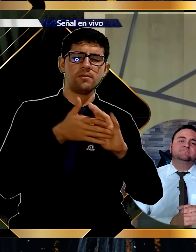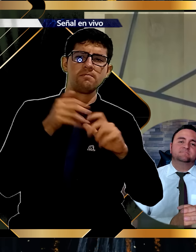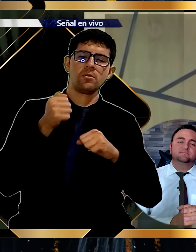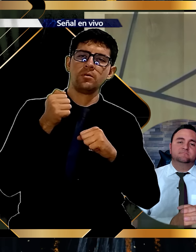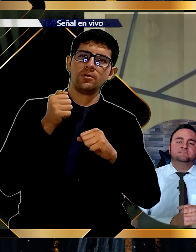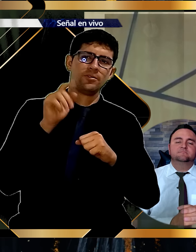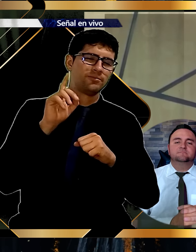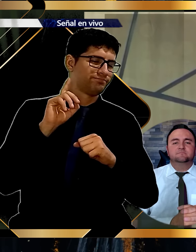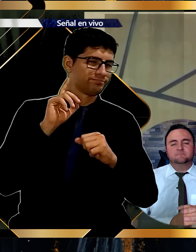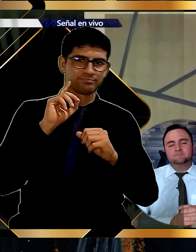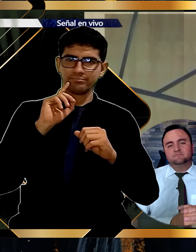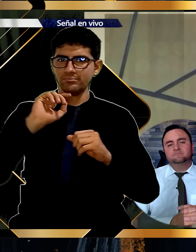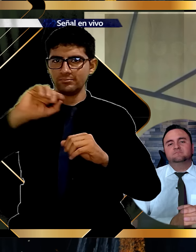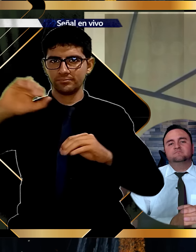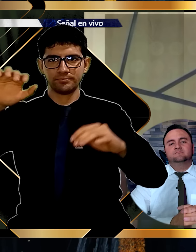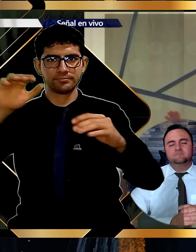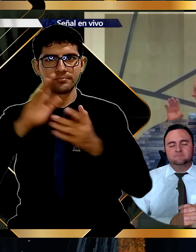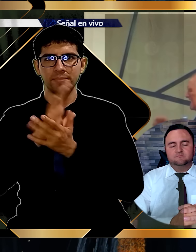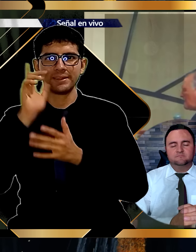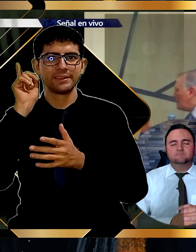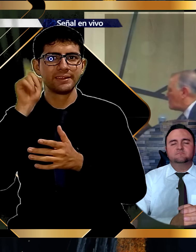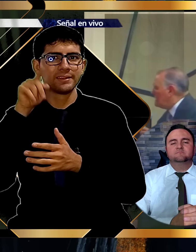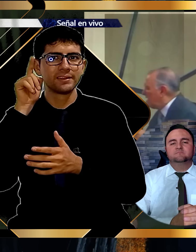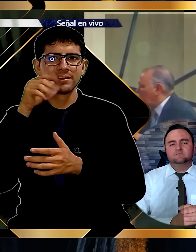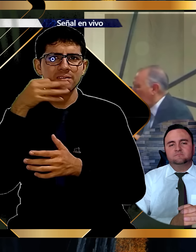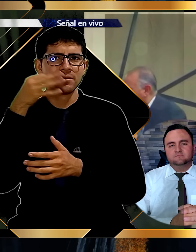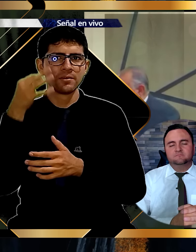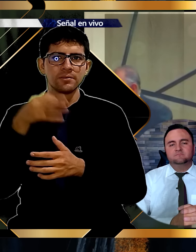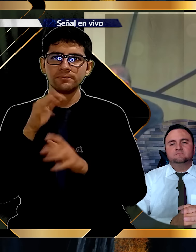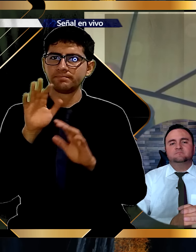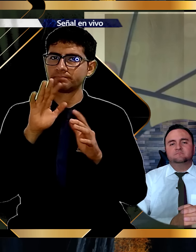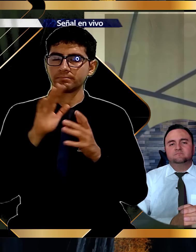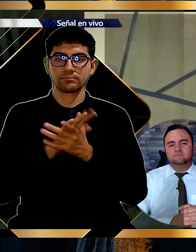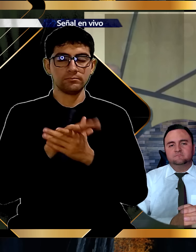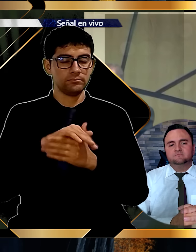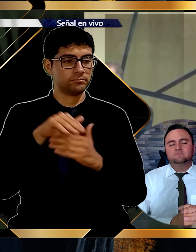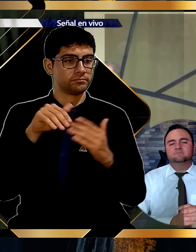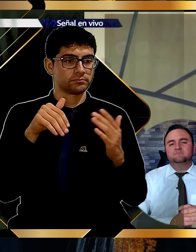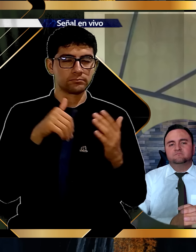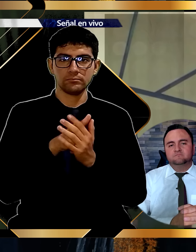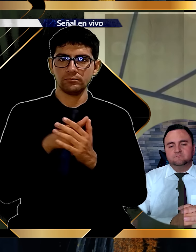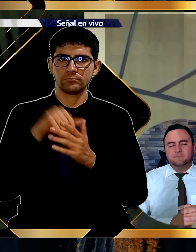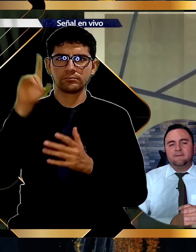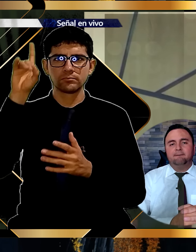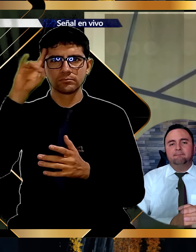verdad. Todas las cosas que tienen que ver con el diablo, las palabras que son falsedad.